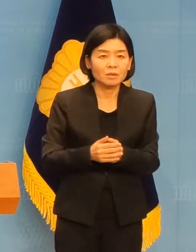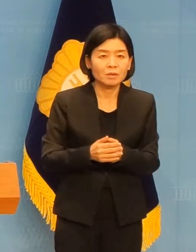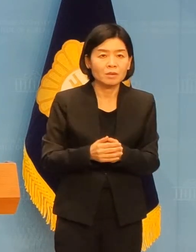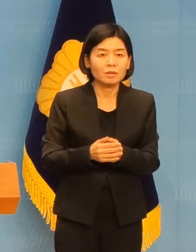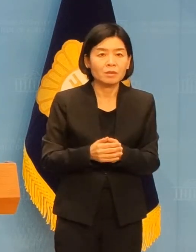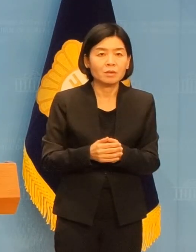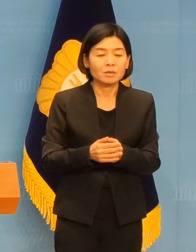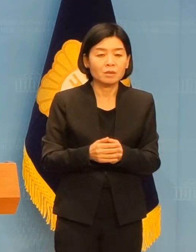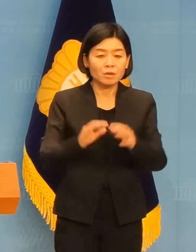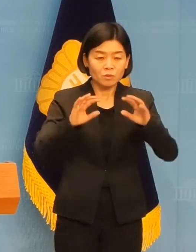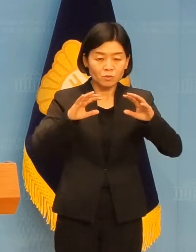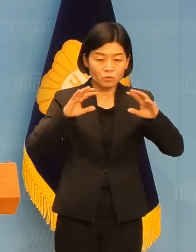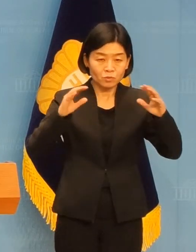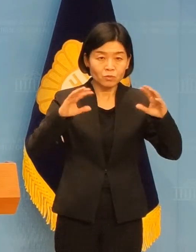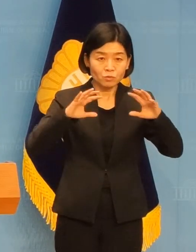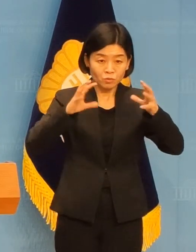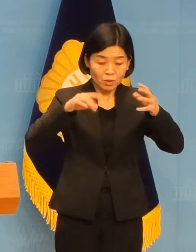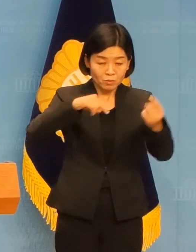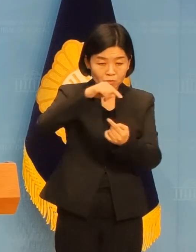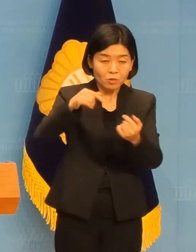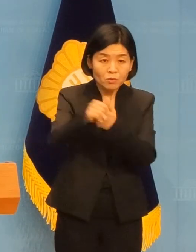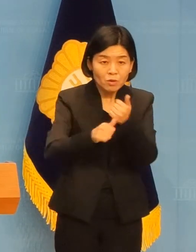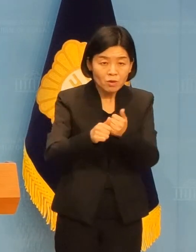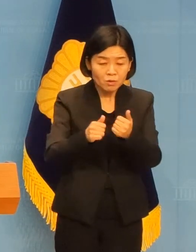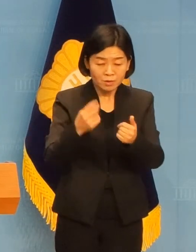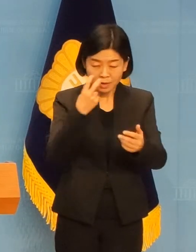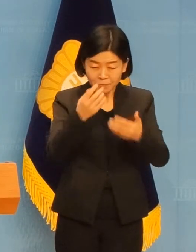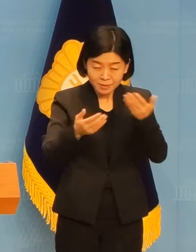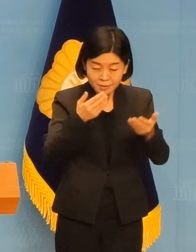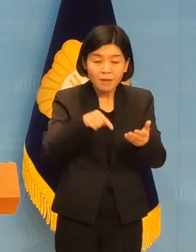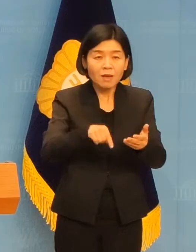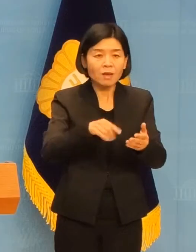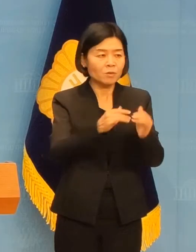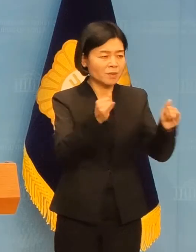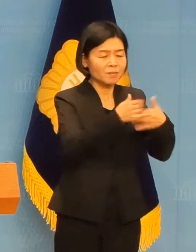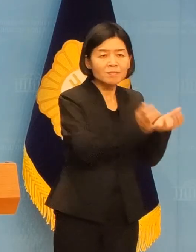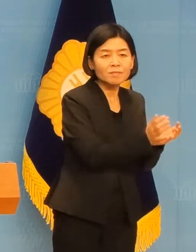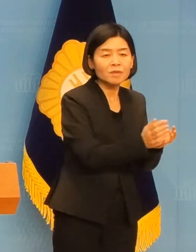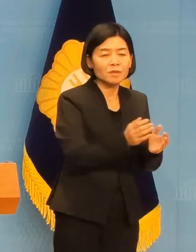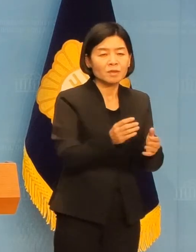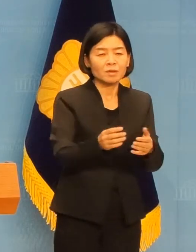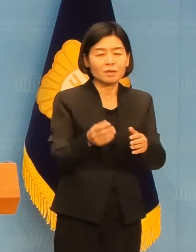이번 운영위 국정감사는 국민의힘이 불법 계엄과